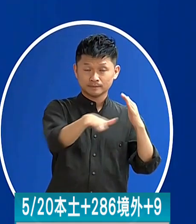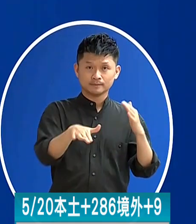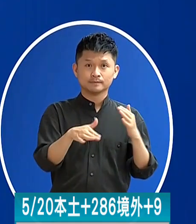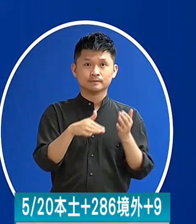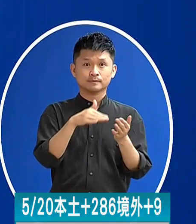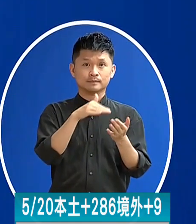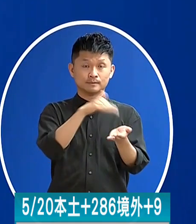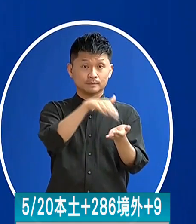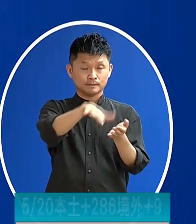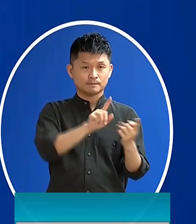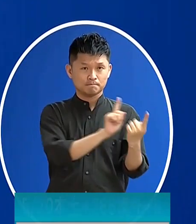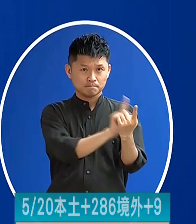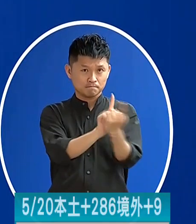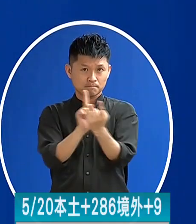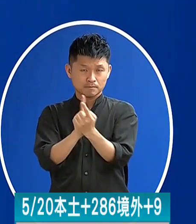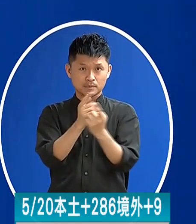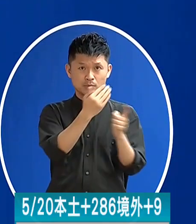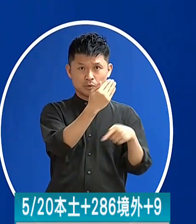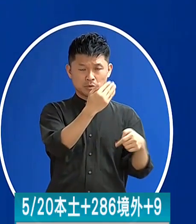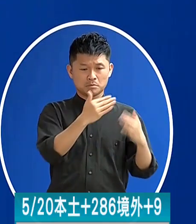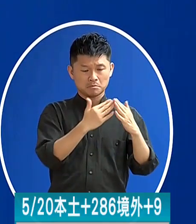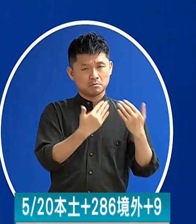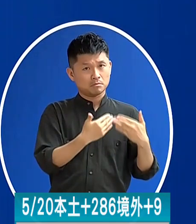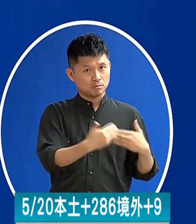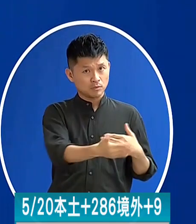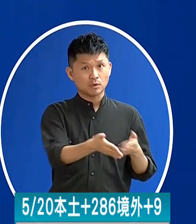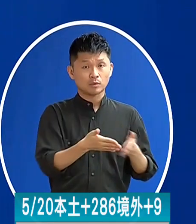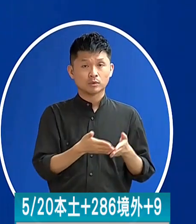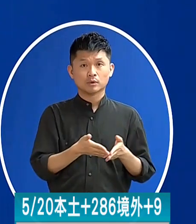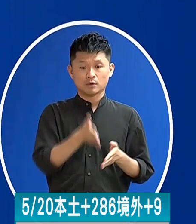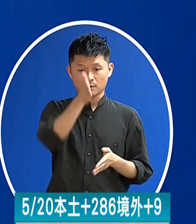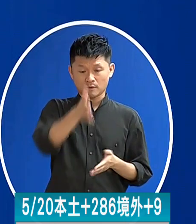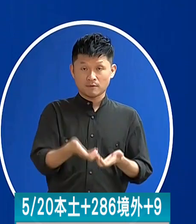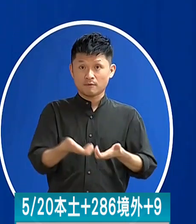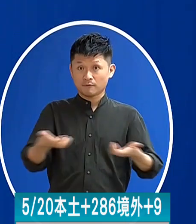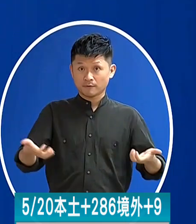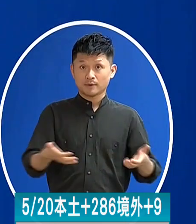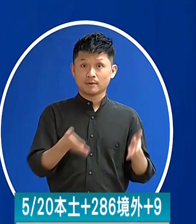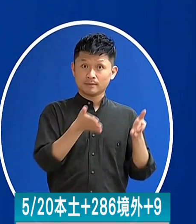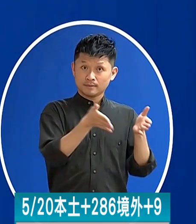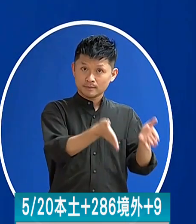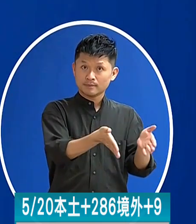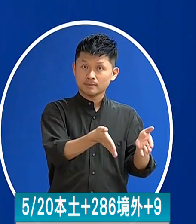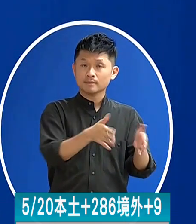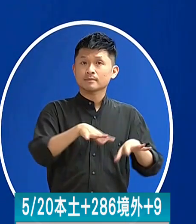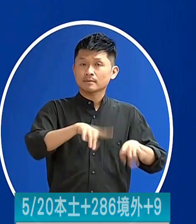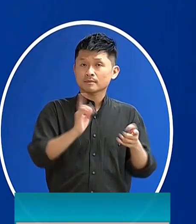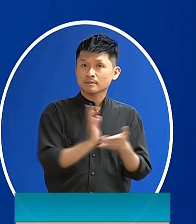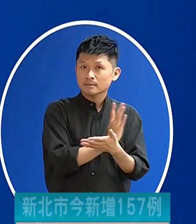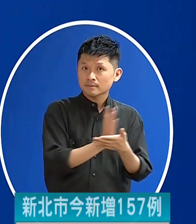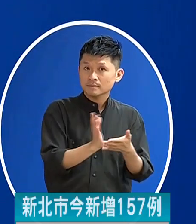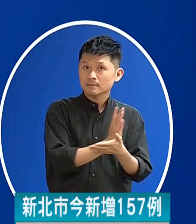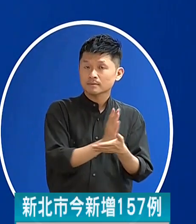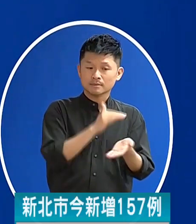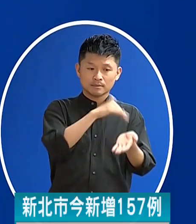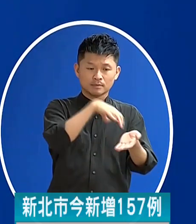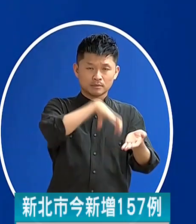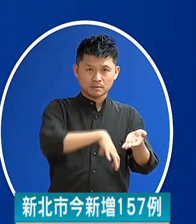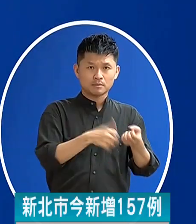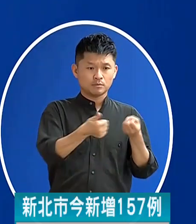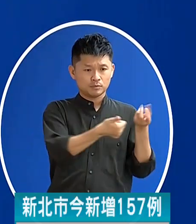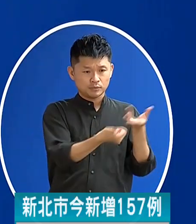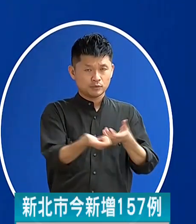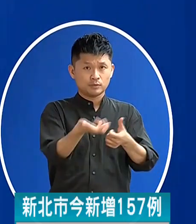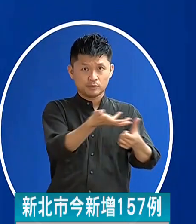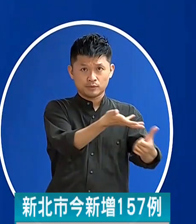传出有一名护理师因为参加了进香团确诊，而最新在扩大采检当中呢，发现了一名医师以及护理师都有